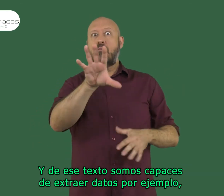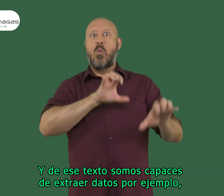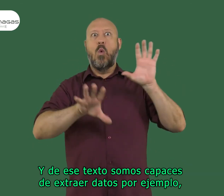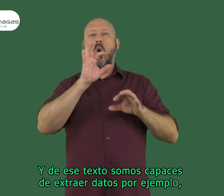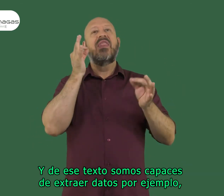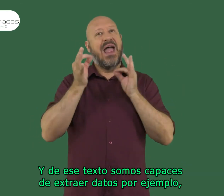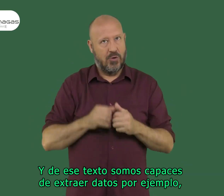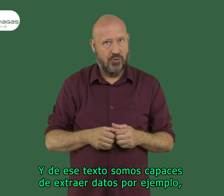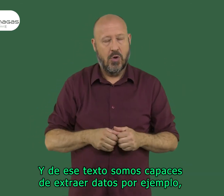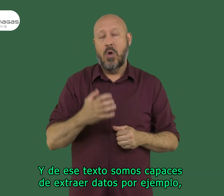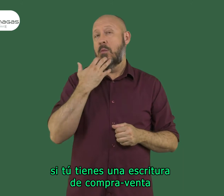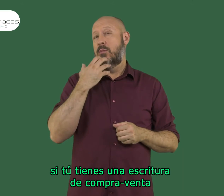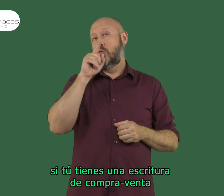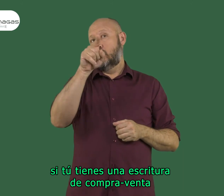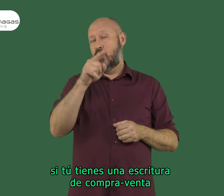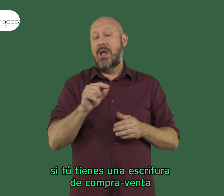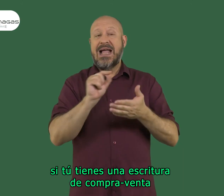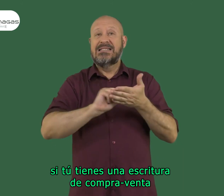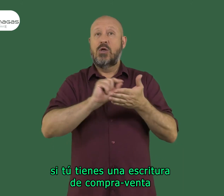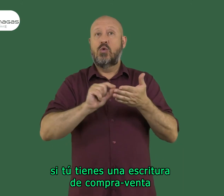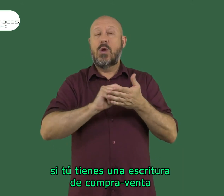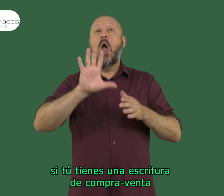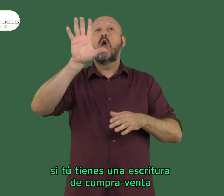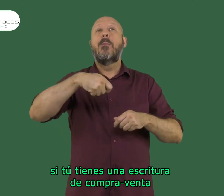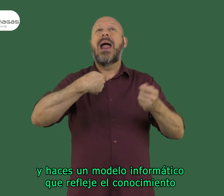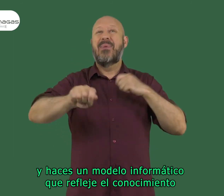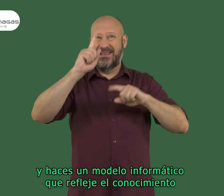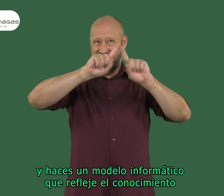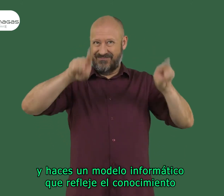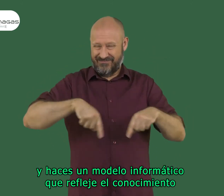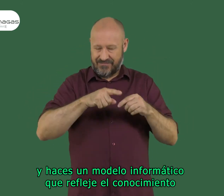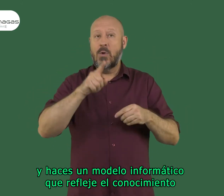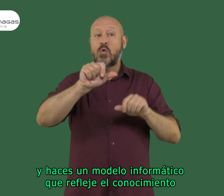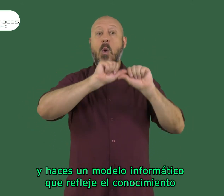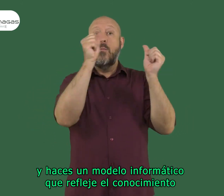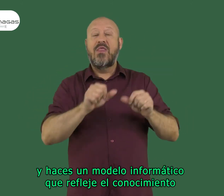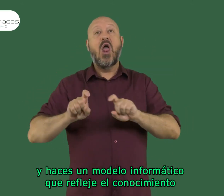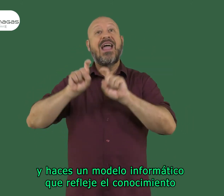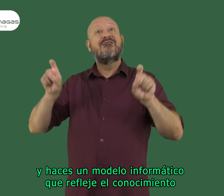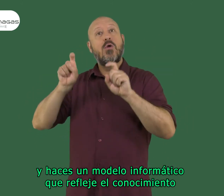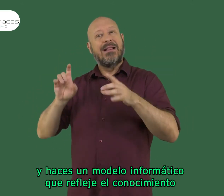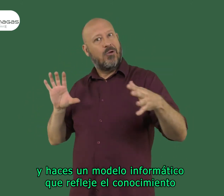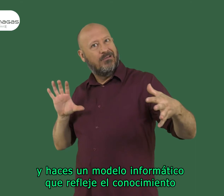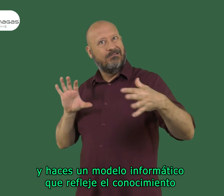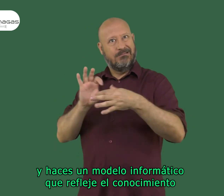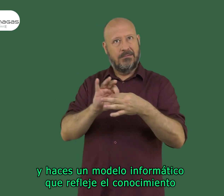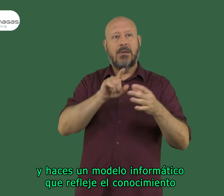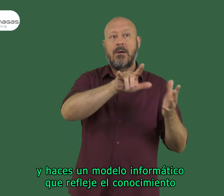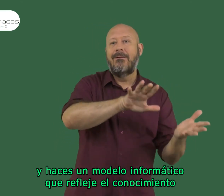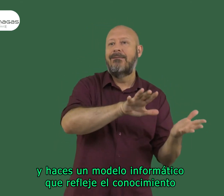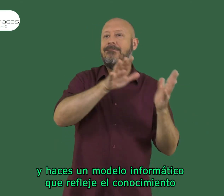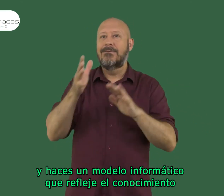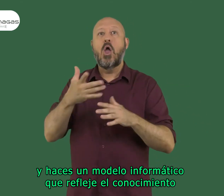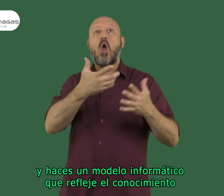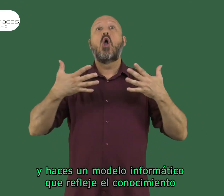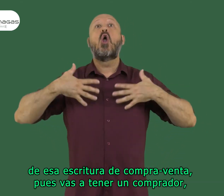extraer datos. Por ejemplo, si tú tienes una escritura de compraventa y haces un modelo informático que refleje